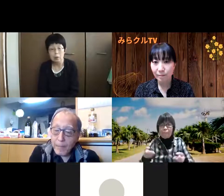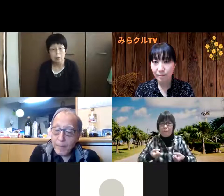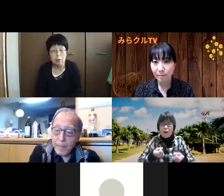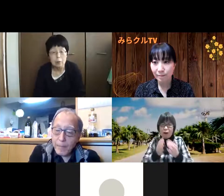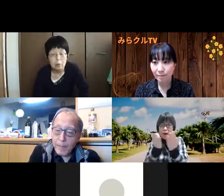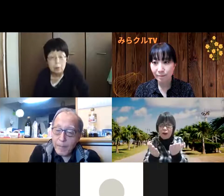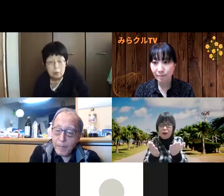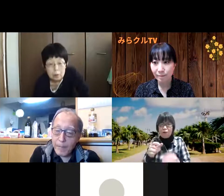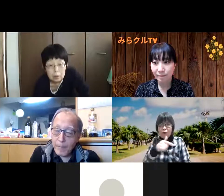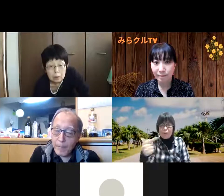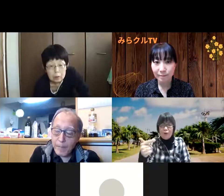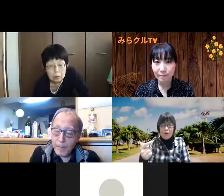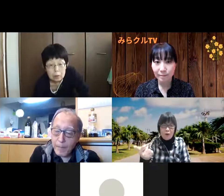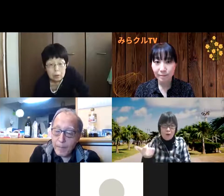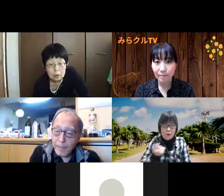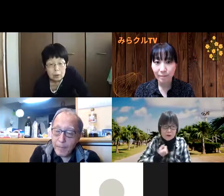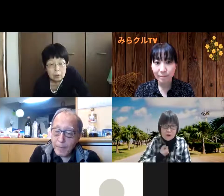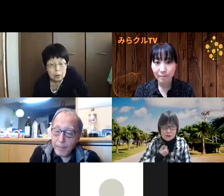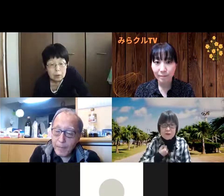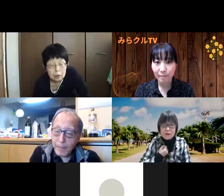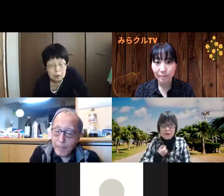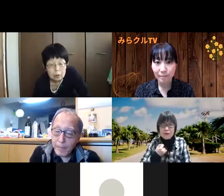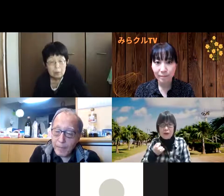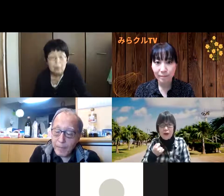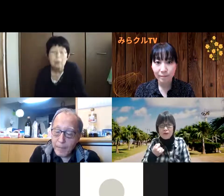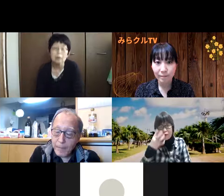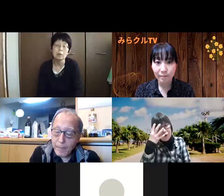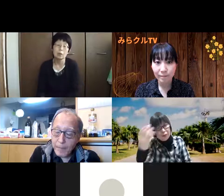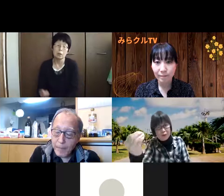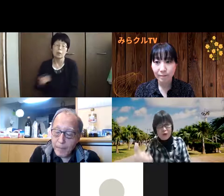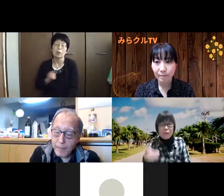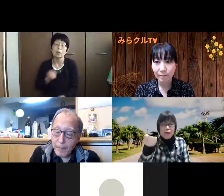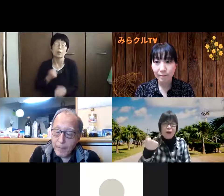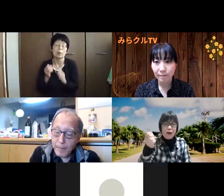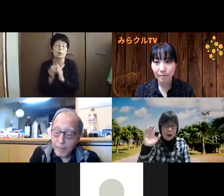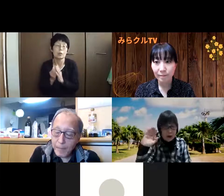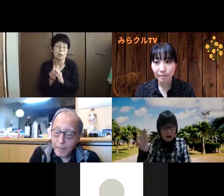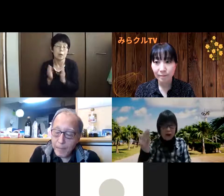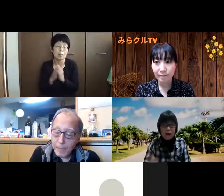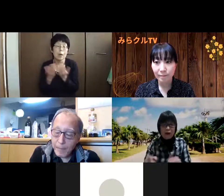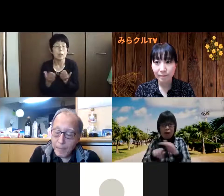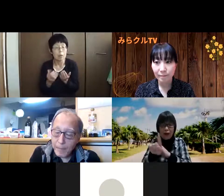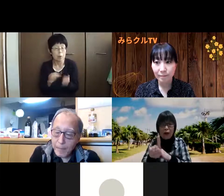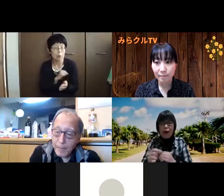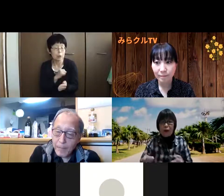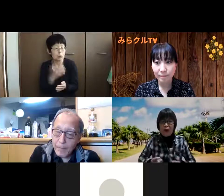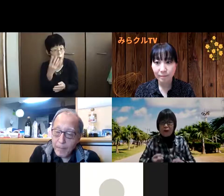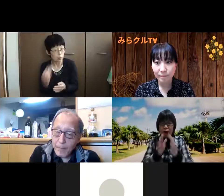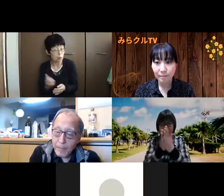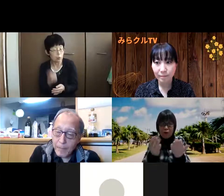漫画はとても面白く興味持てました。なぜ漫画を描